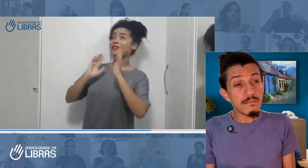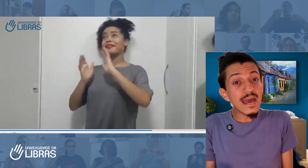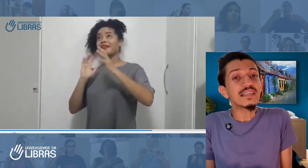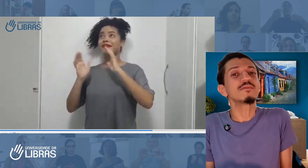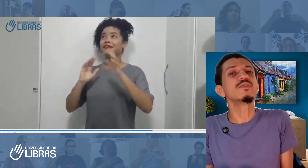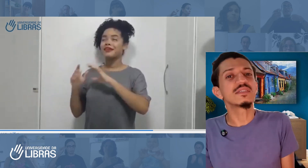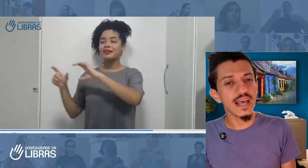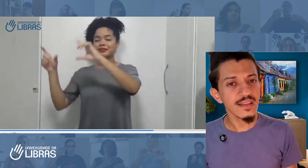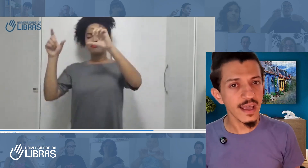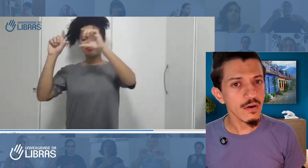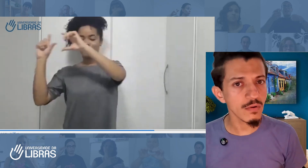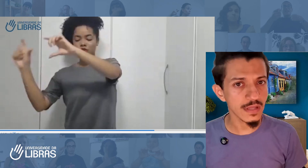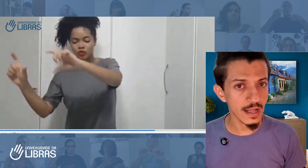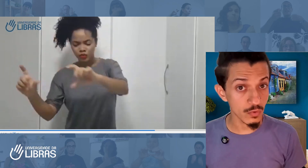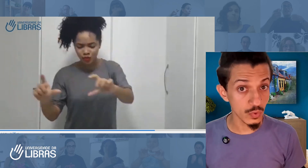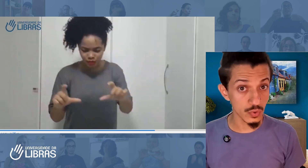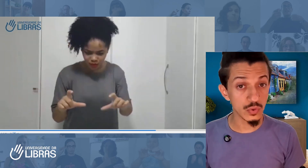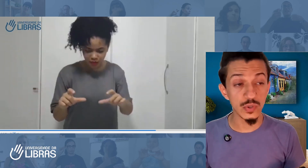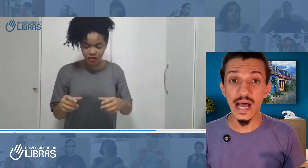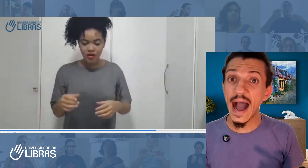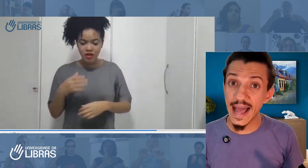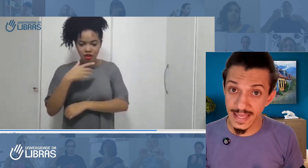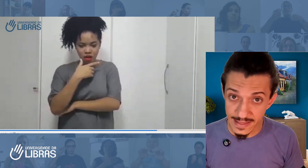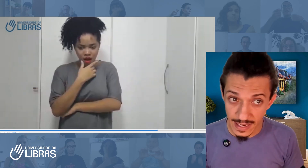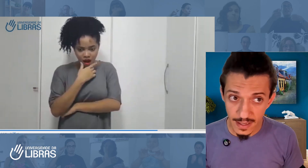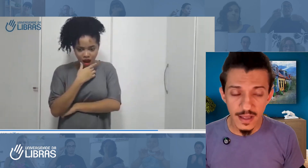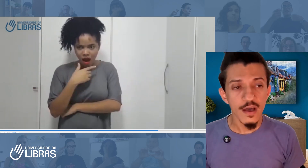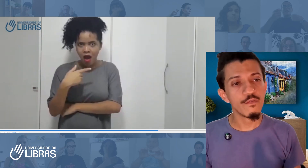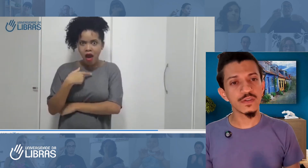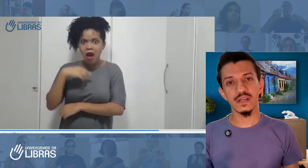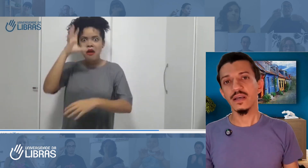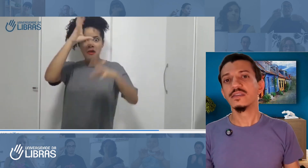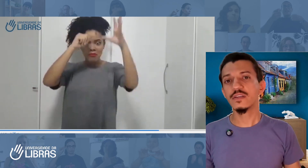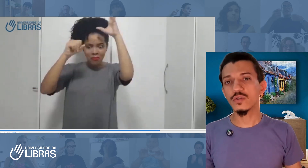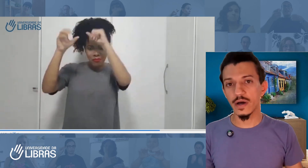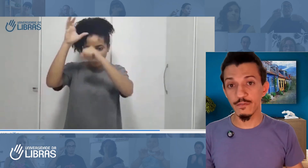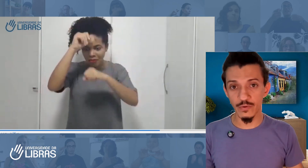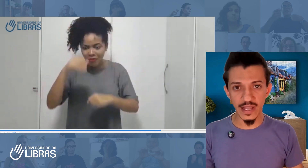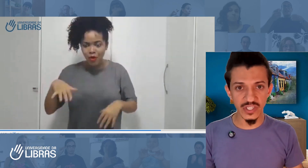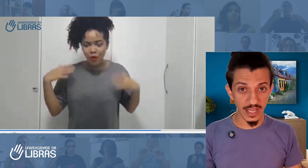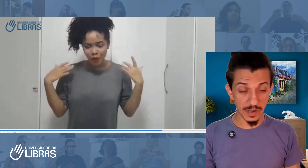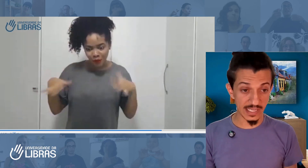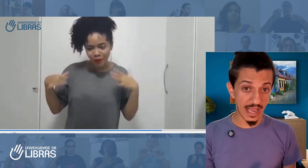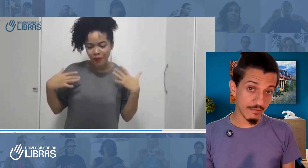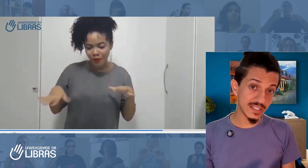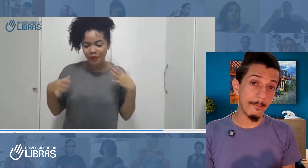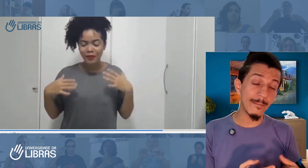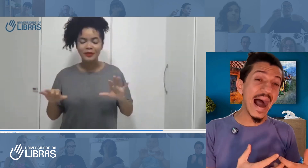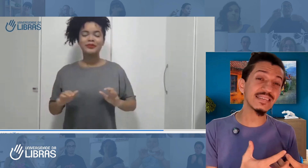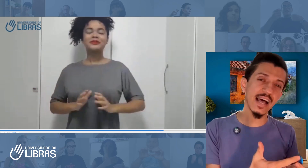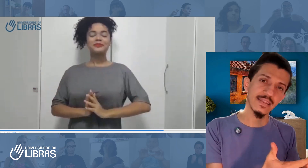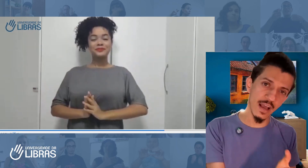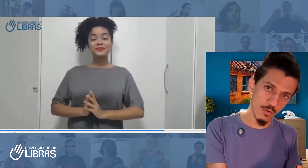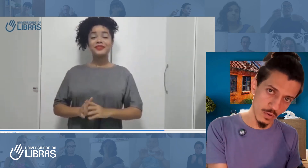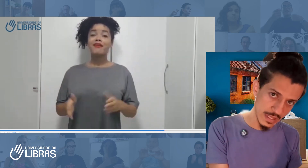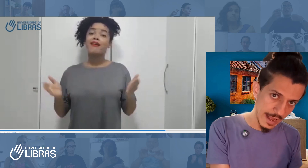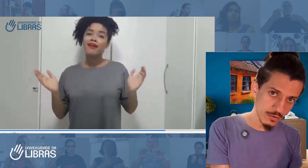mesmo sem ter contato com surdos ainda, você se torne fluente em Libras. E aí você passa a ter contato com